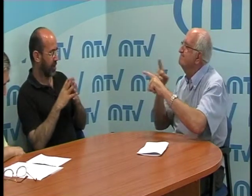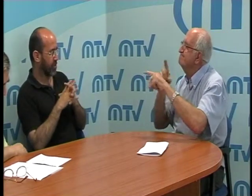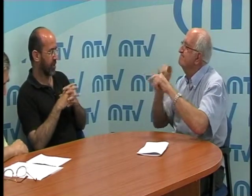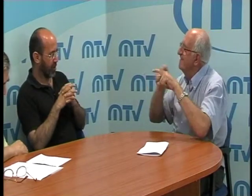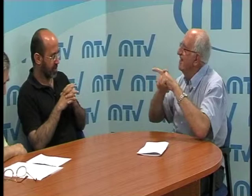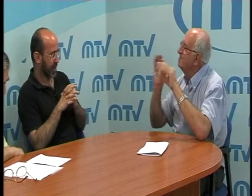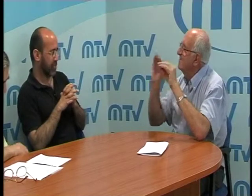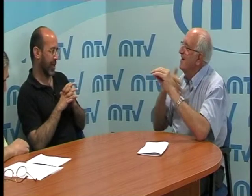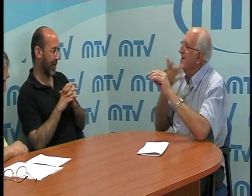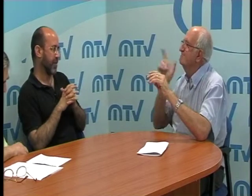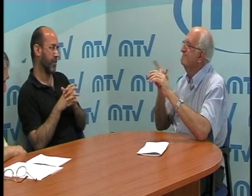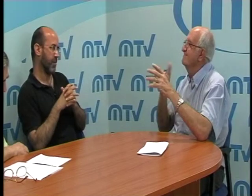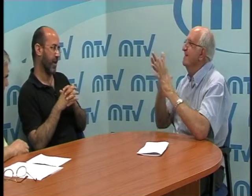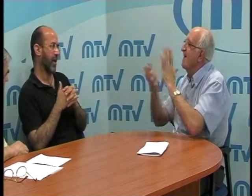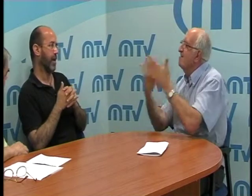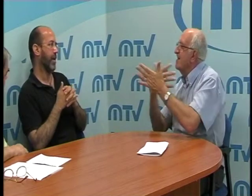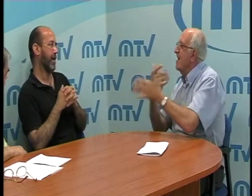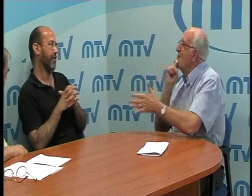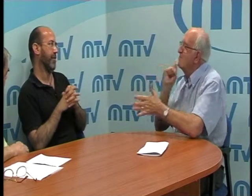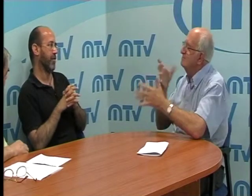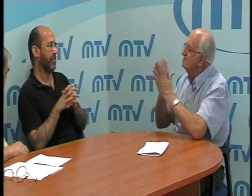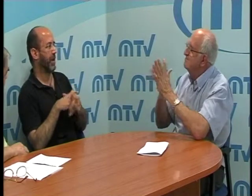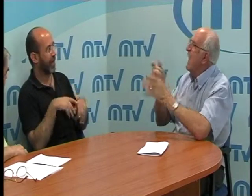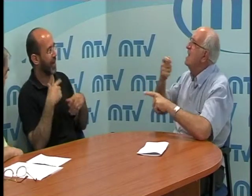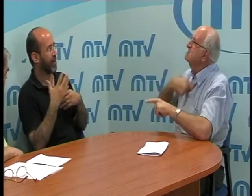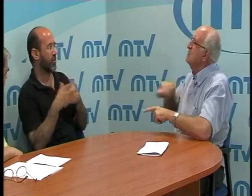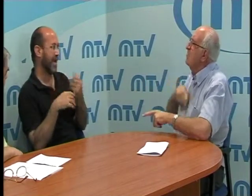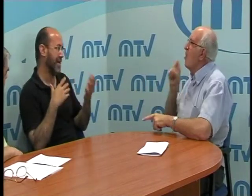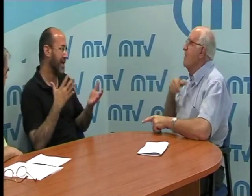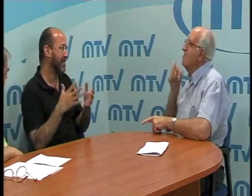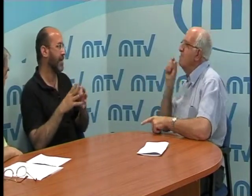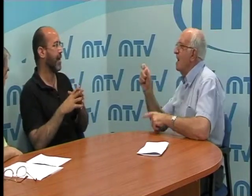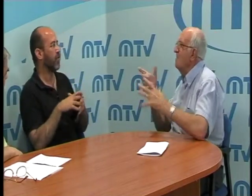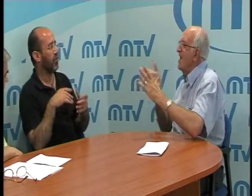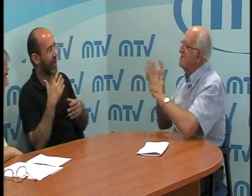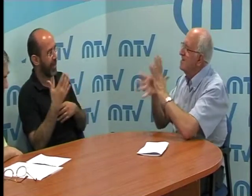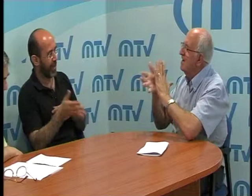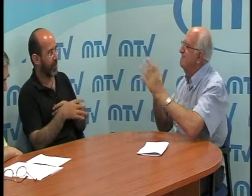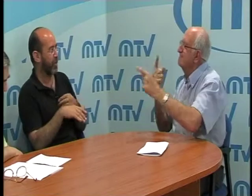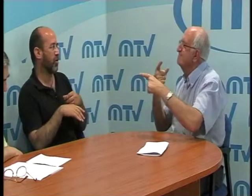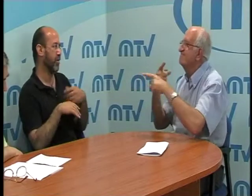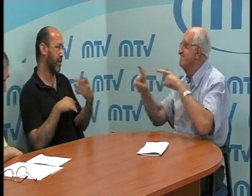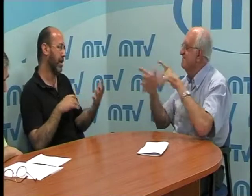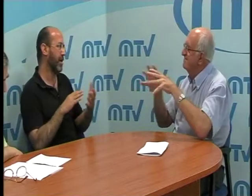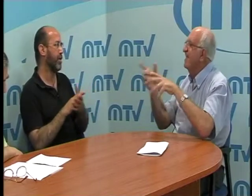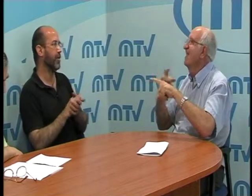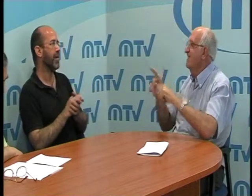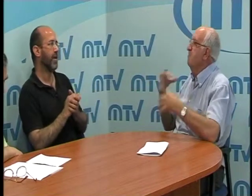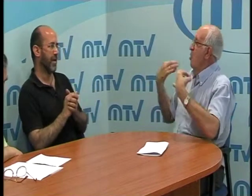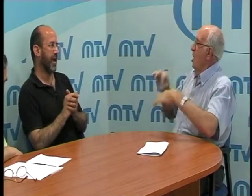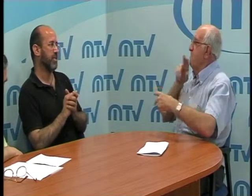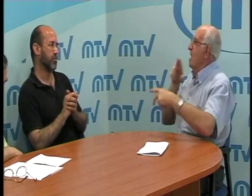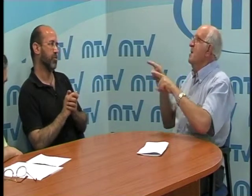a preguntar sobre cosas sobre la lengua de signos mexicana y me empezó a explicar su característica, cómo era el español, cómo era en